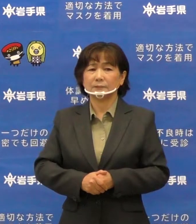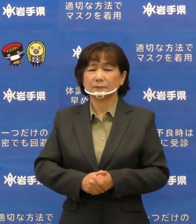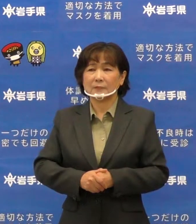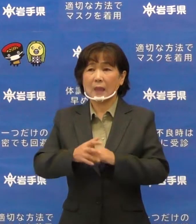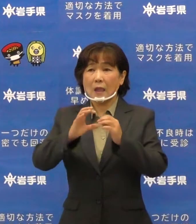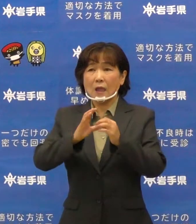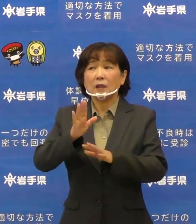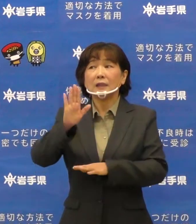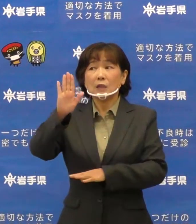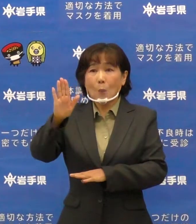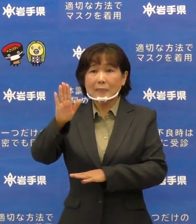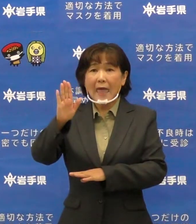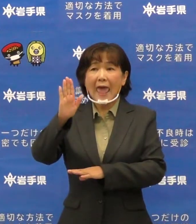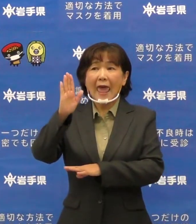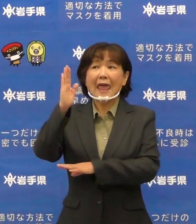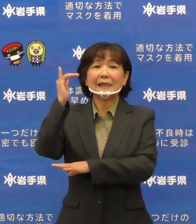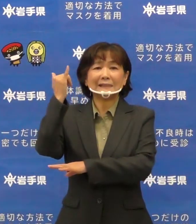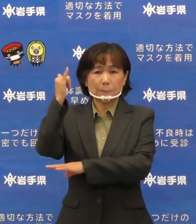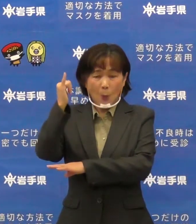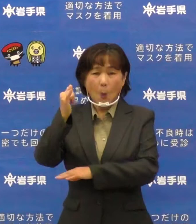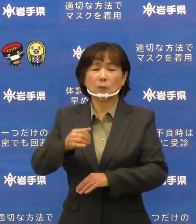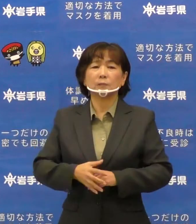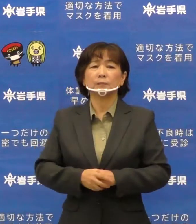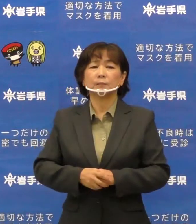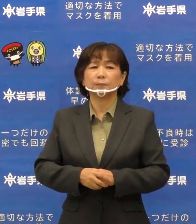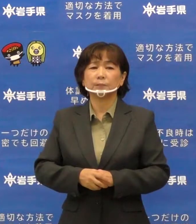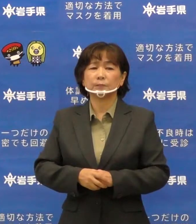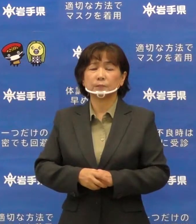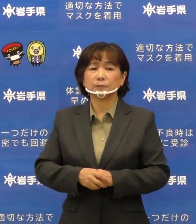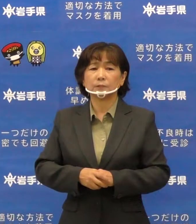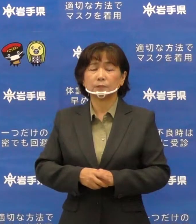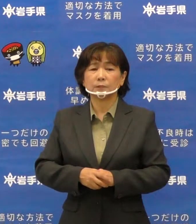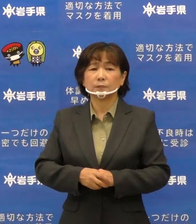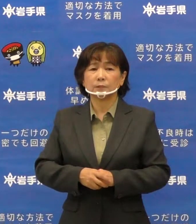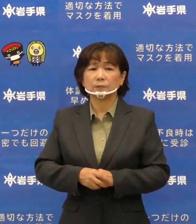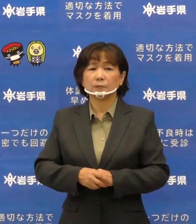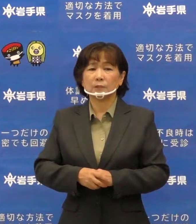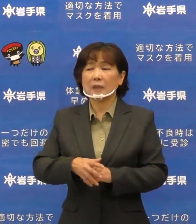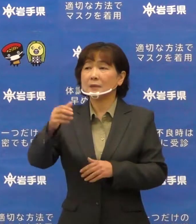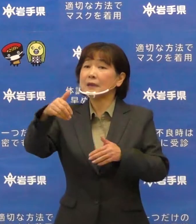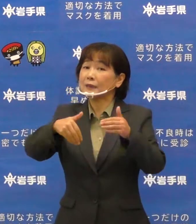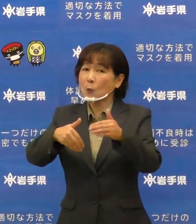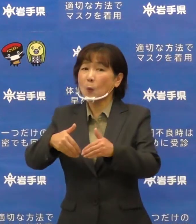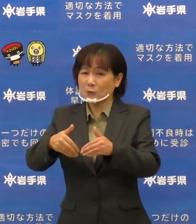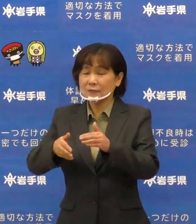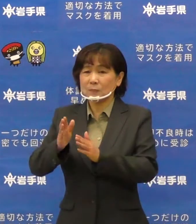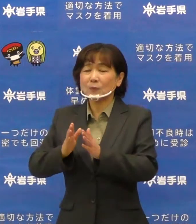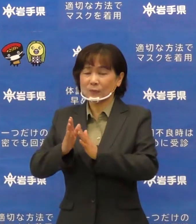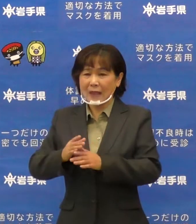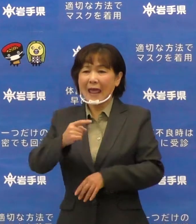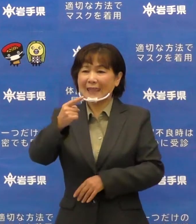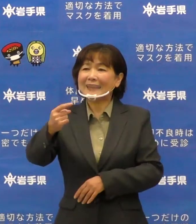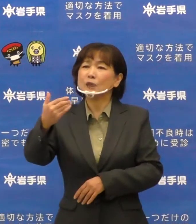岩手日報の小林です。先生、もう一度お願いいたします。はい、衆院選の、すみません、1区の公認の件なんですけれども、